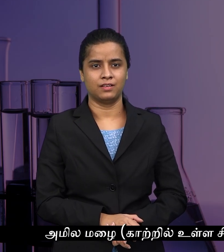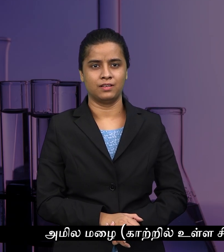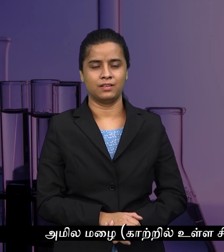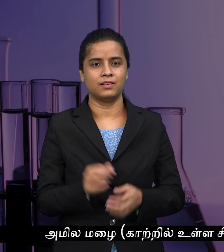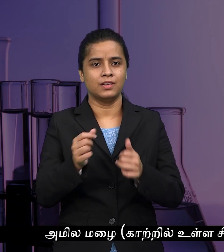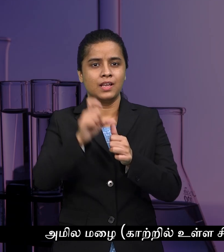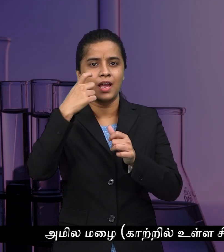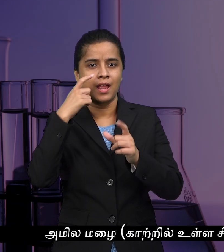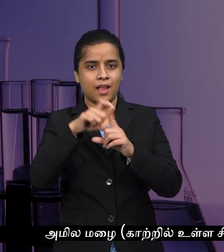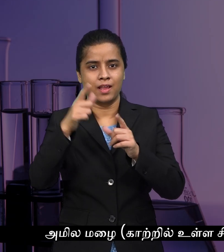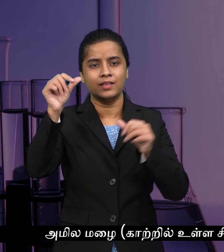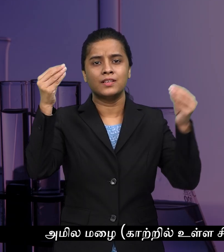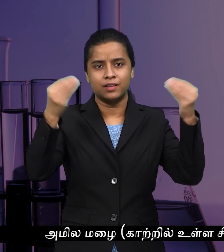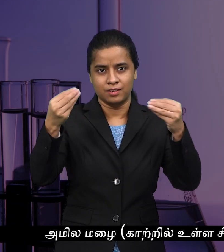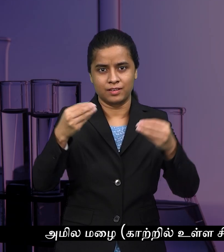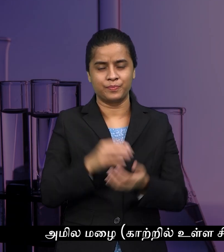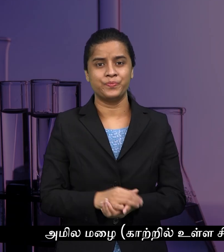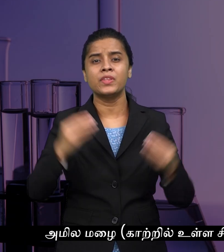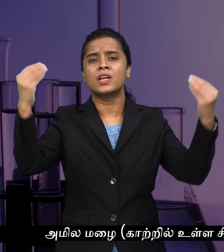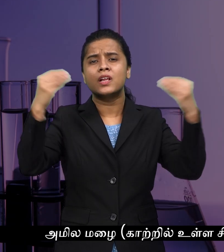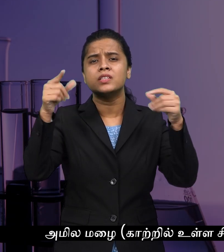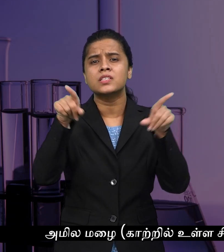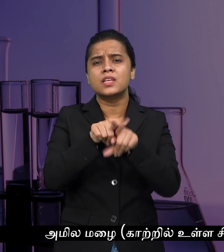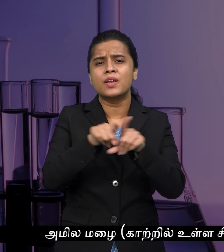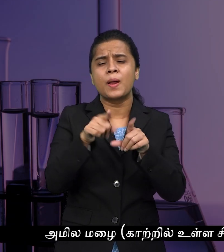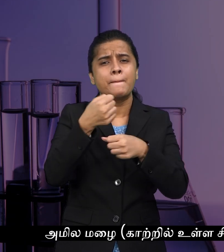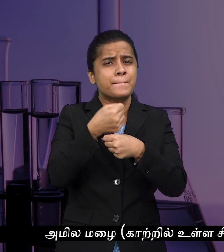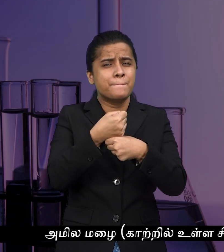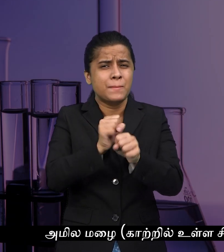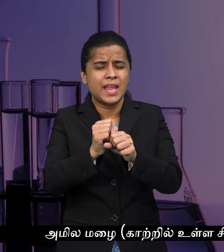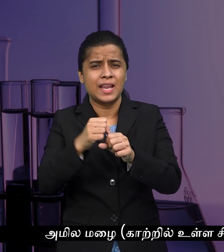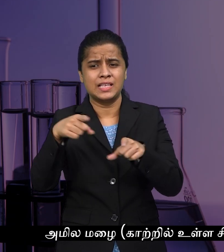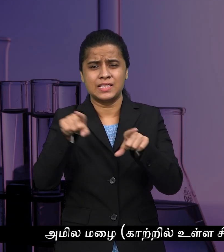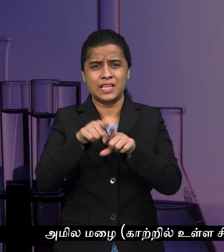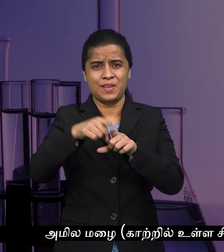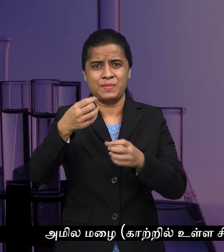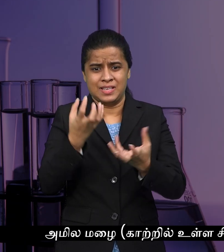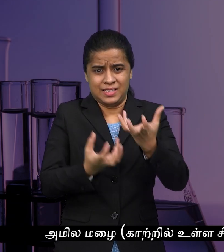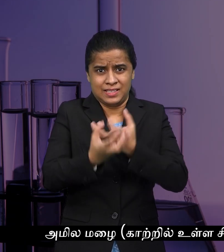அமிலமழை, அதாவது காற்றில் உள்ள சில மாசுக்களால் அமிலமாகப்பட்ட மழை.